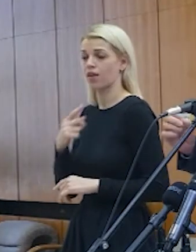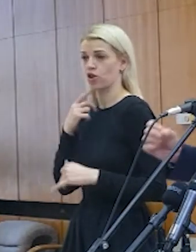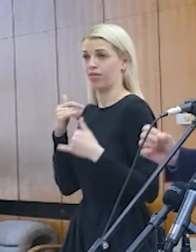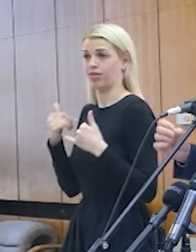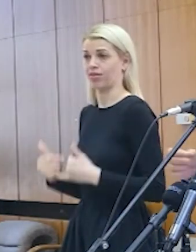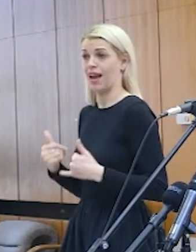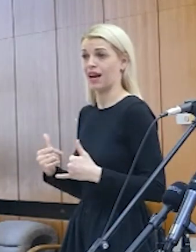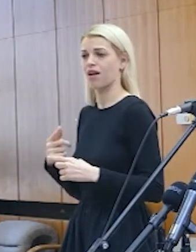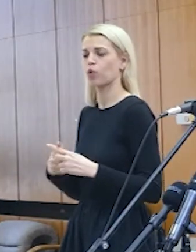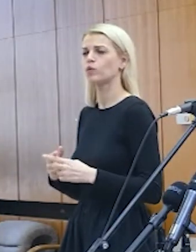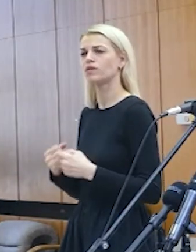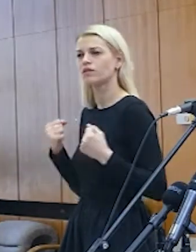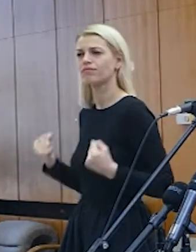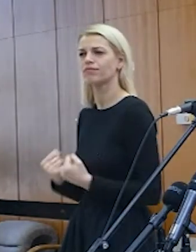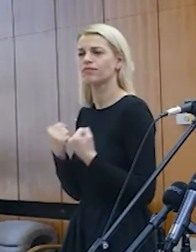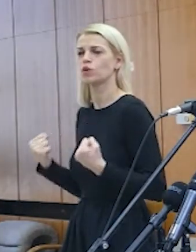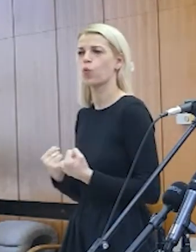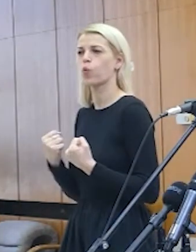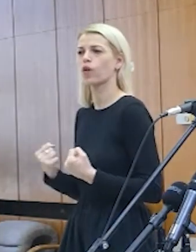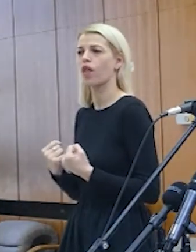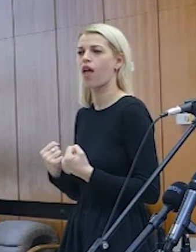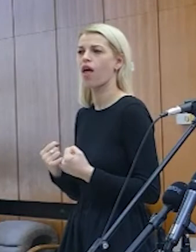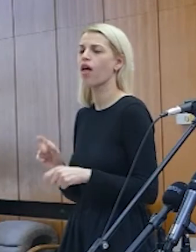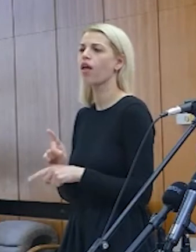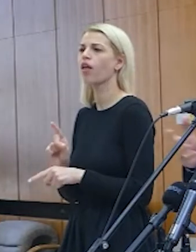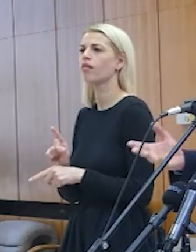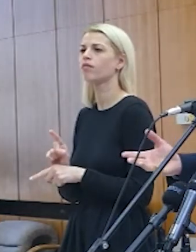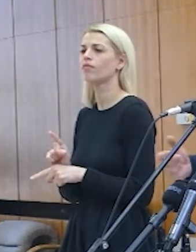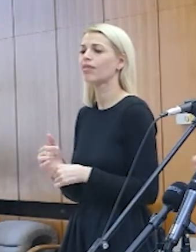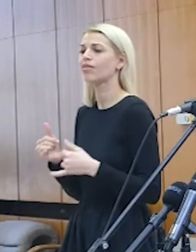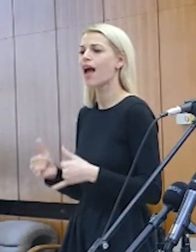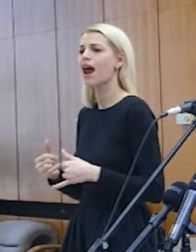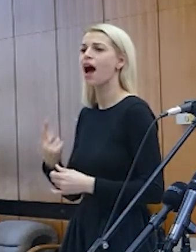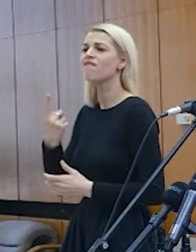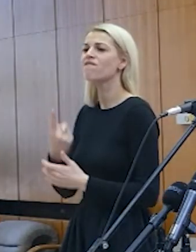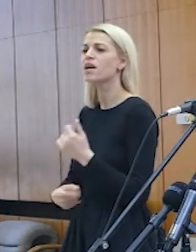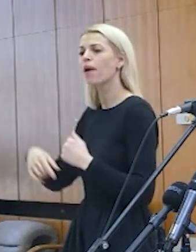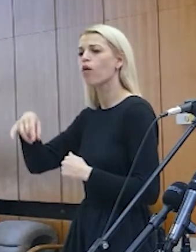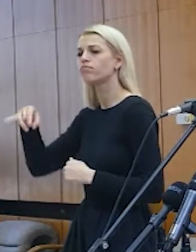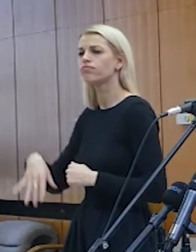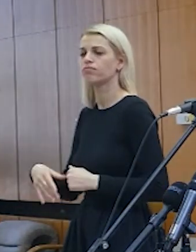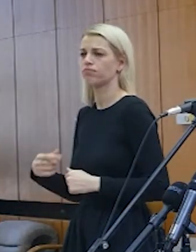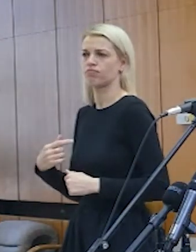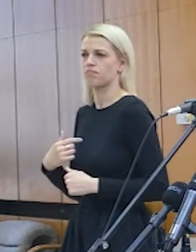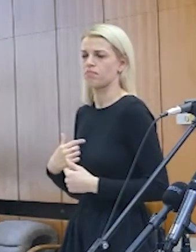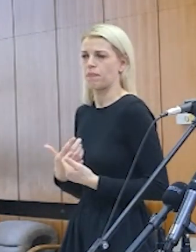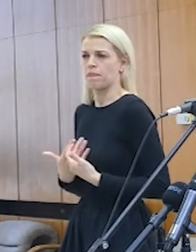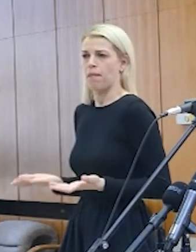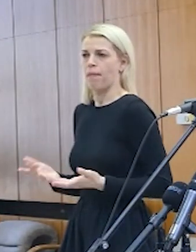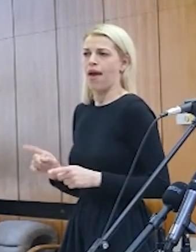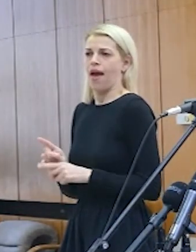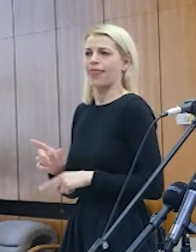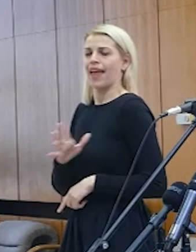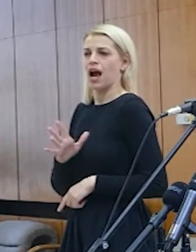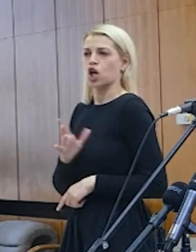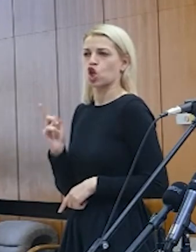aktuálne, akútne nám žiadne veľké výpadky alebo žiadne výpadky nehrozia. Tareková Markýza, pán minister, vám sa